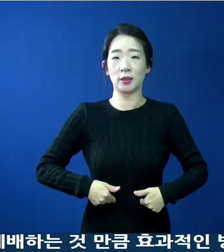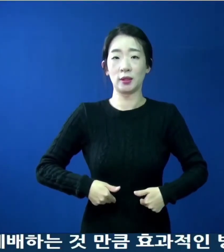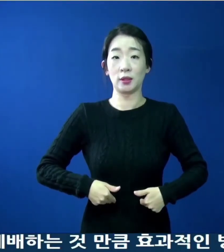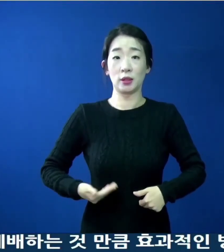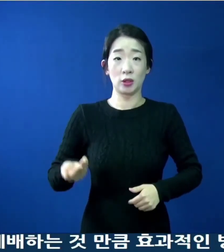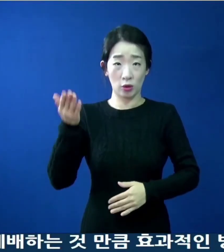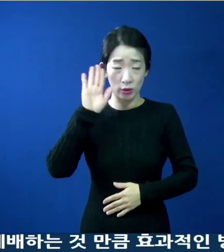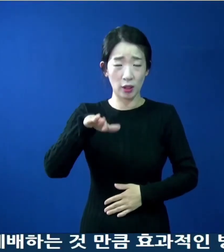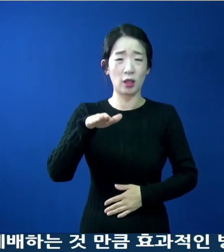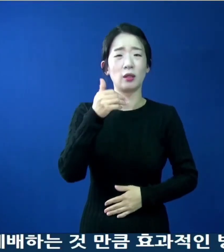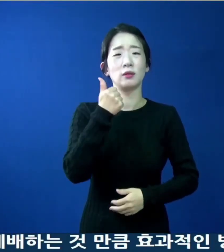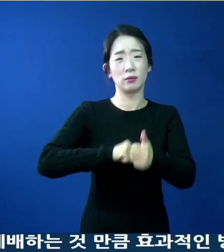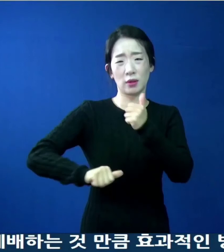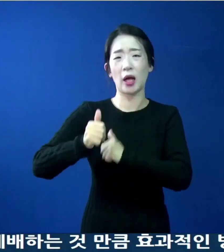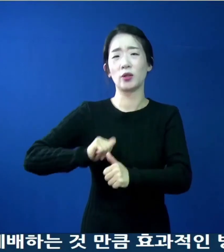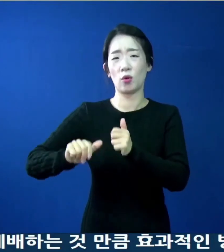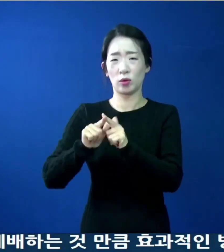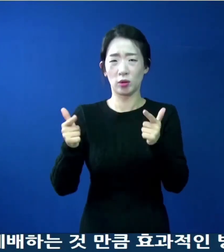다음 세대예요. 자녀들이에요.